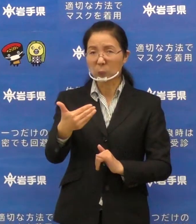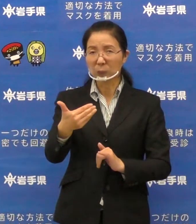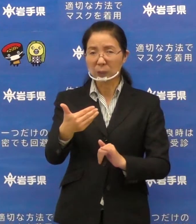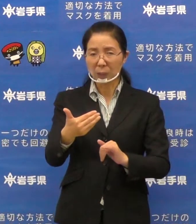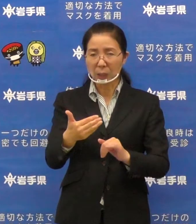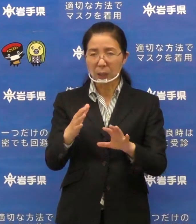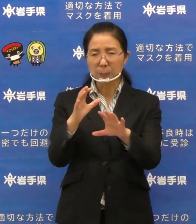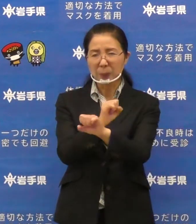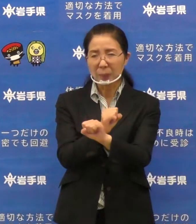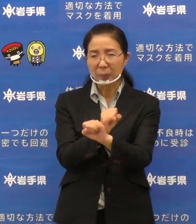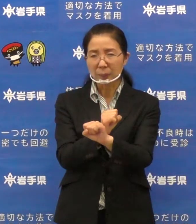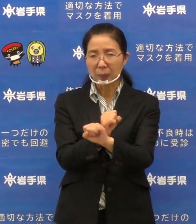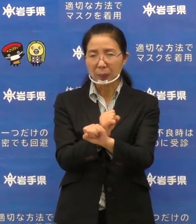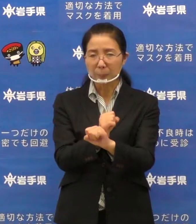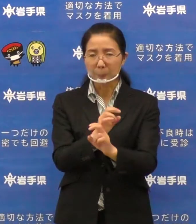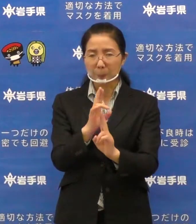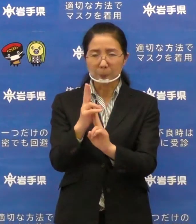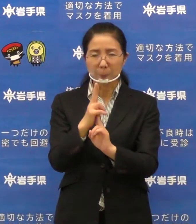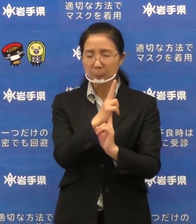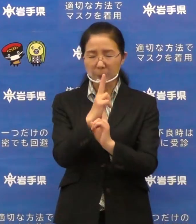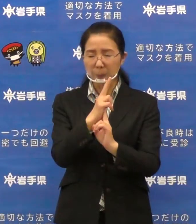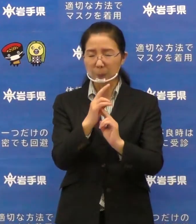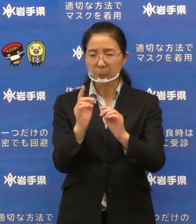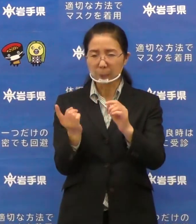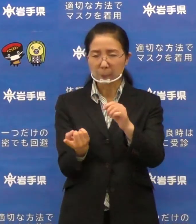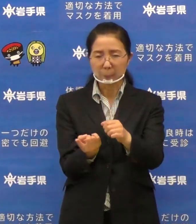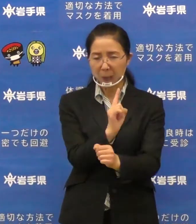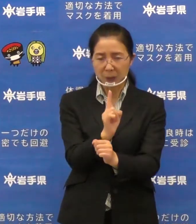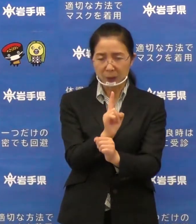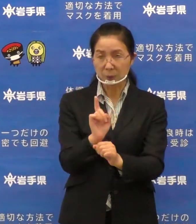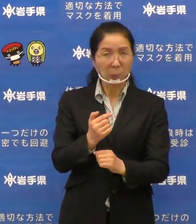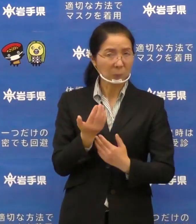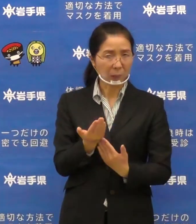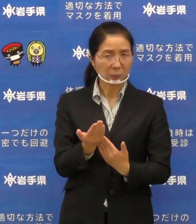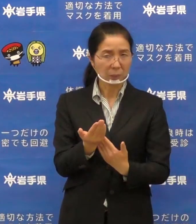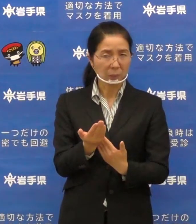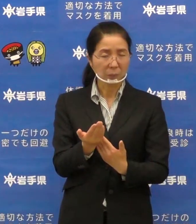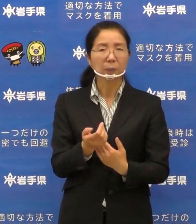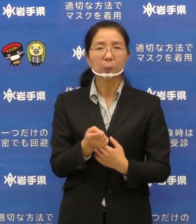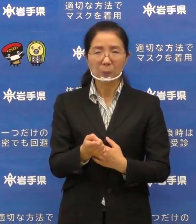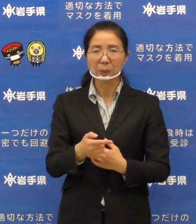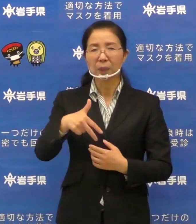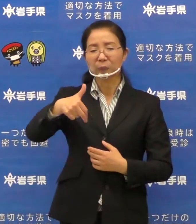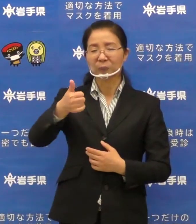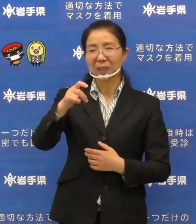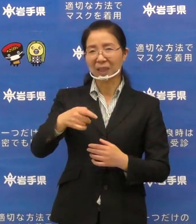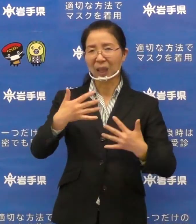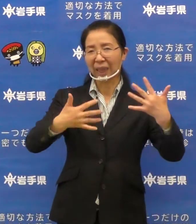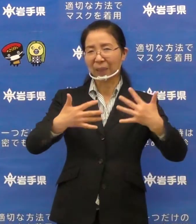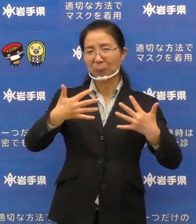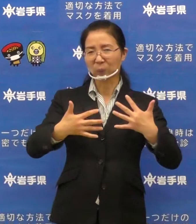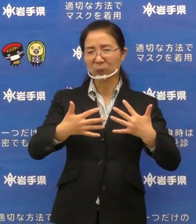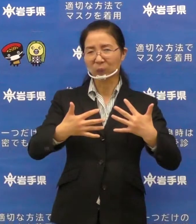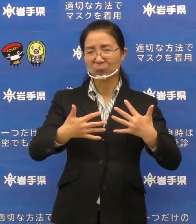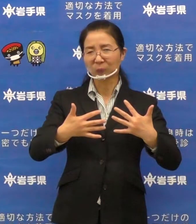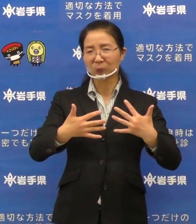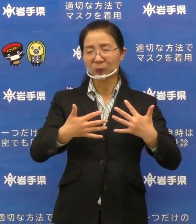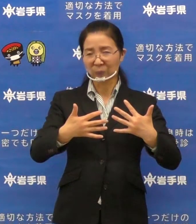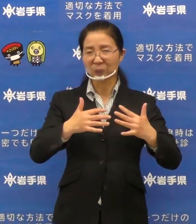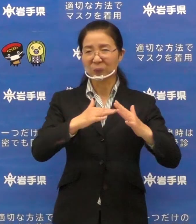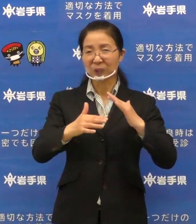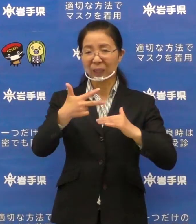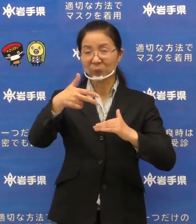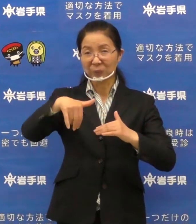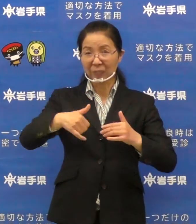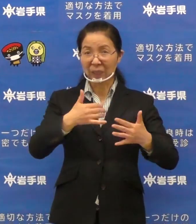ですか？ まあ、スターウォーズの話がそのまま進むかどうか、こう私